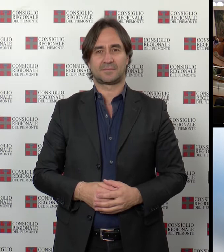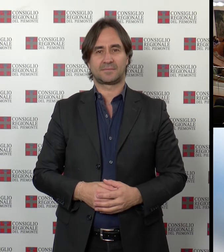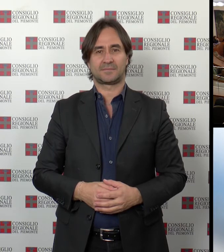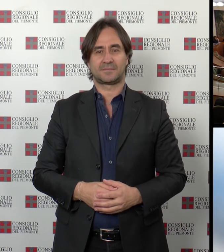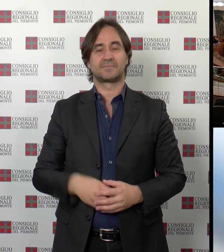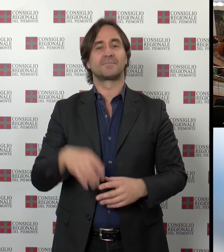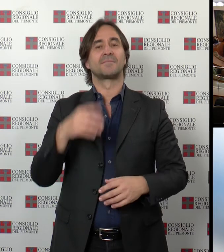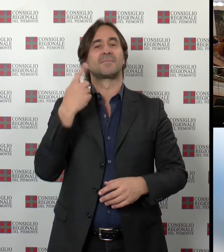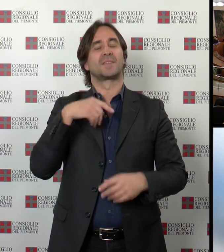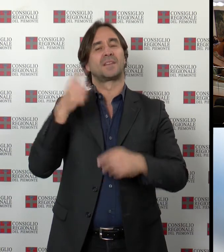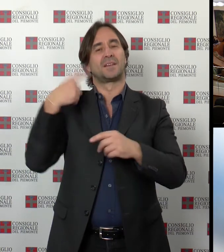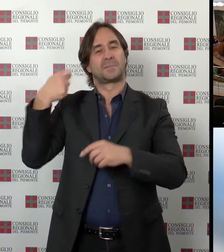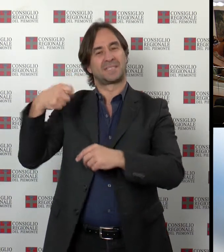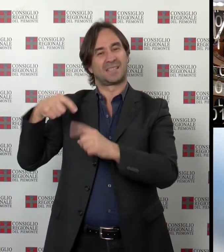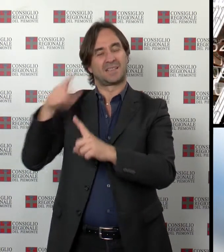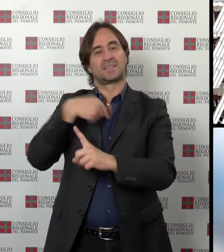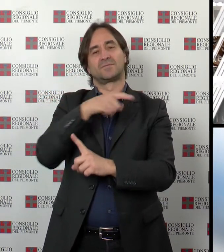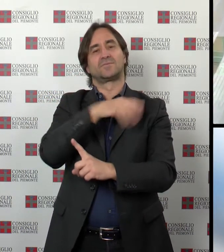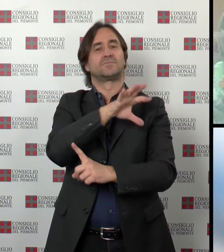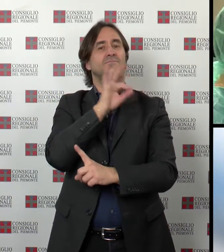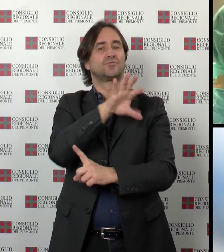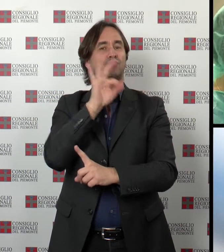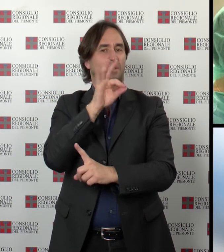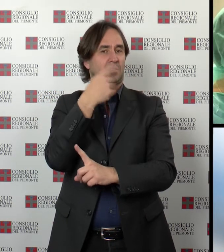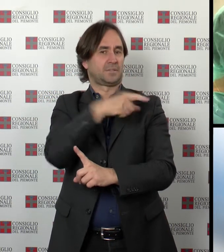scelti i delegati per il Quirinale.